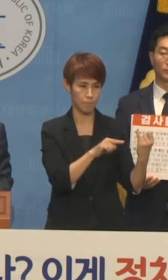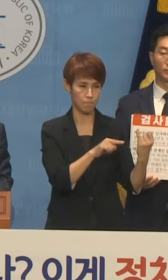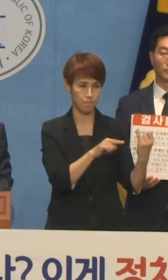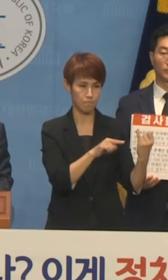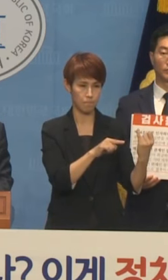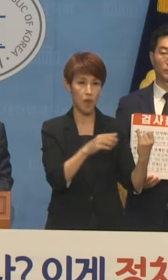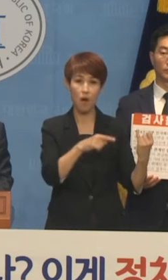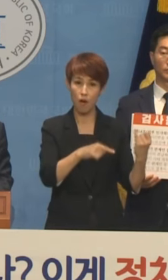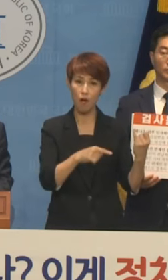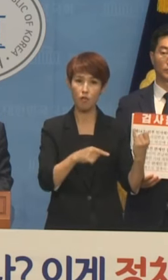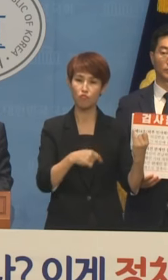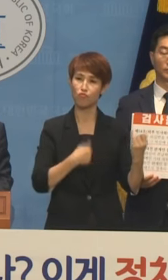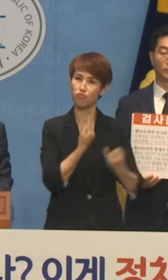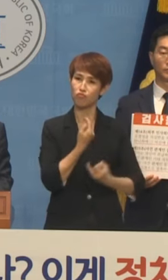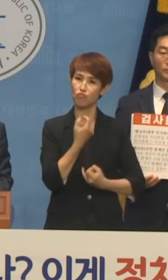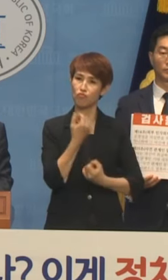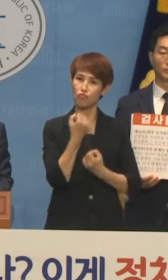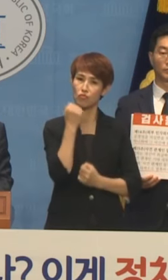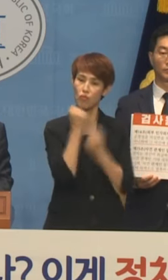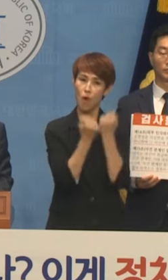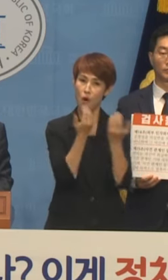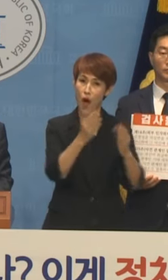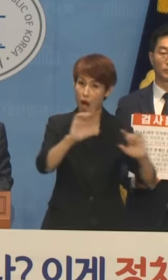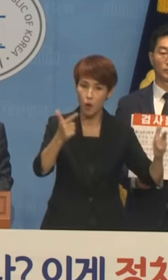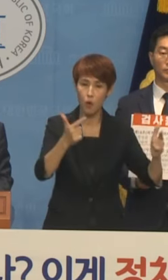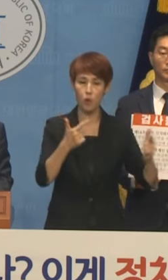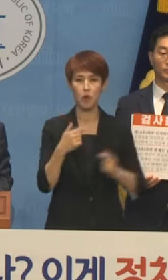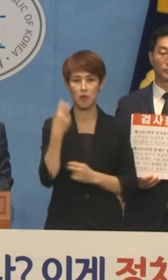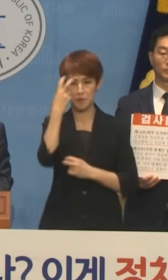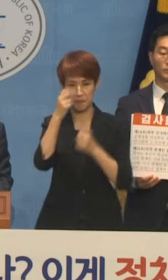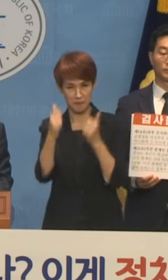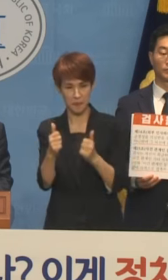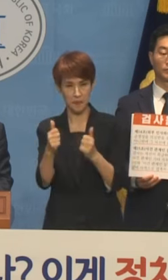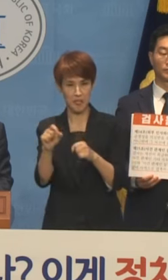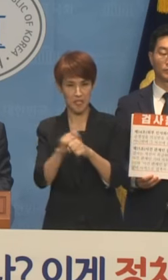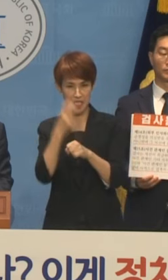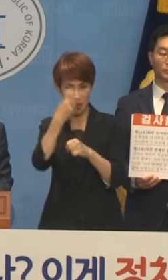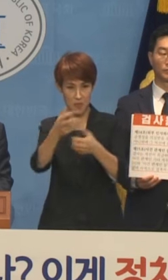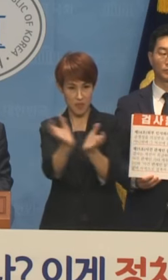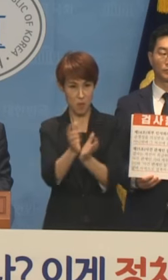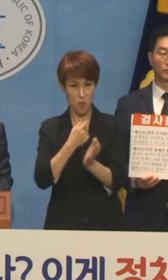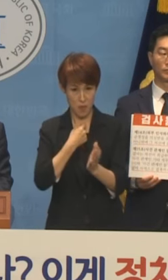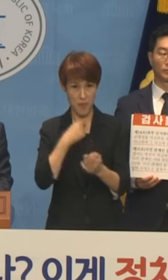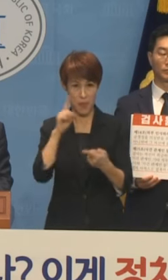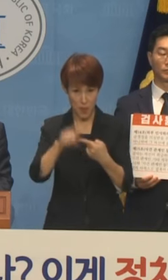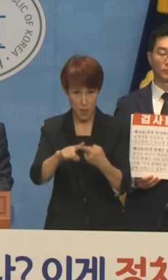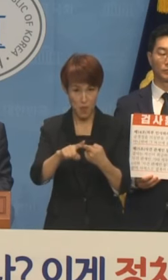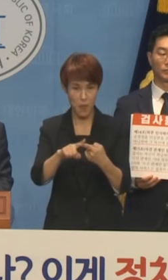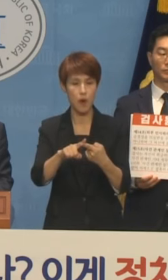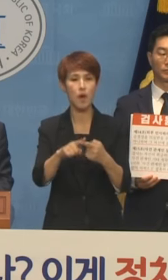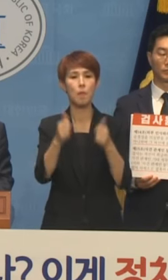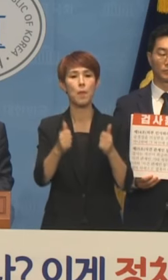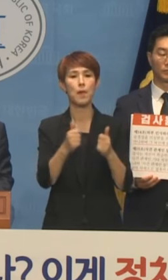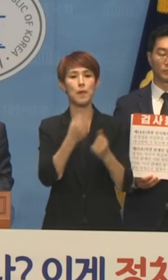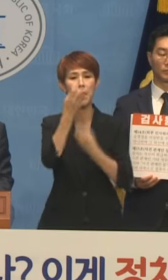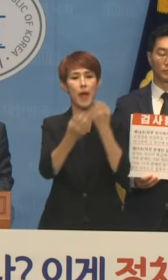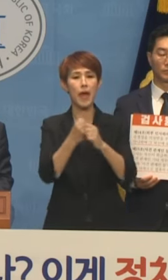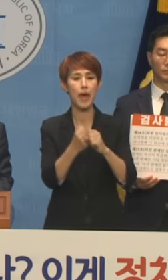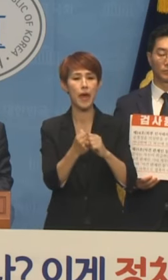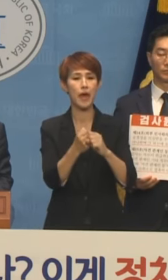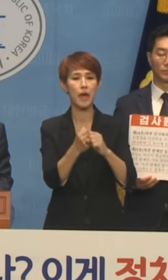아닌 국정농단 특검팀에 유리하게 특검팀이 바라는 대로 법정에서 증언하도록